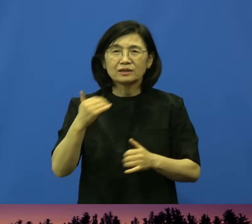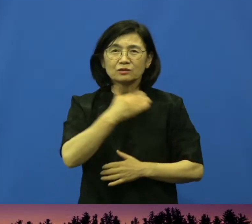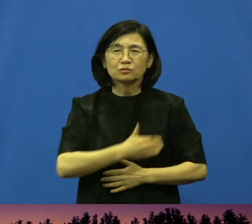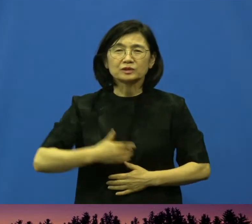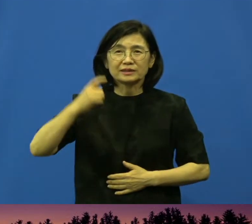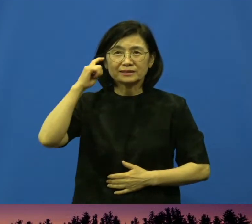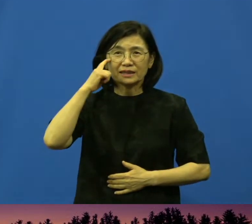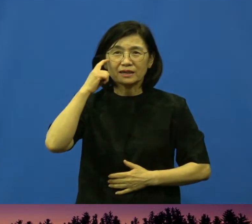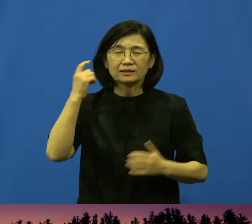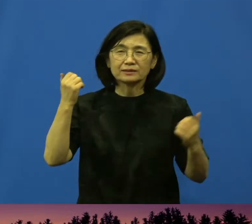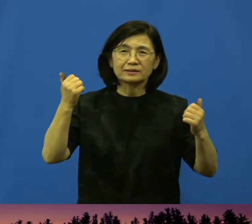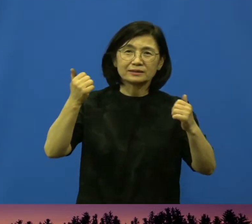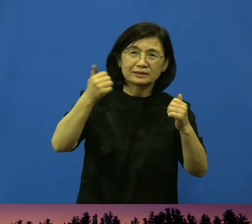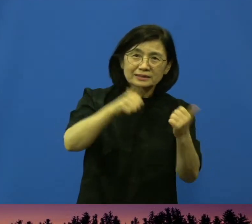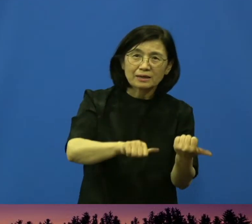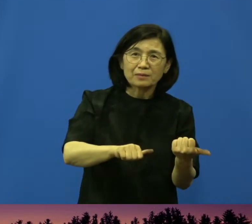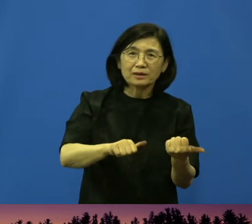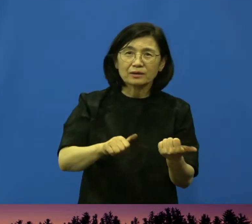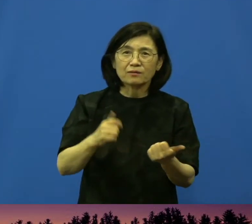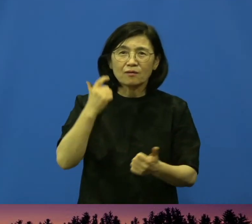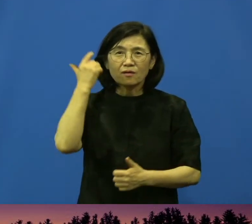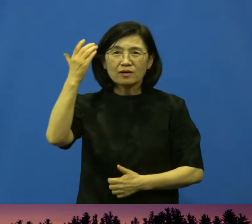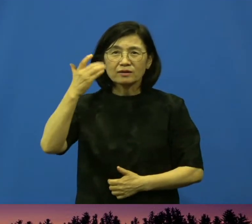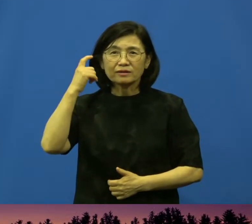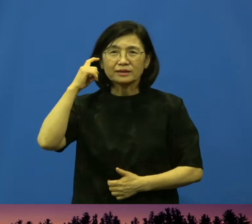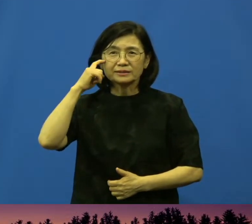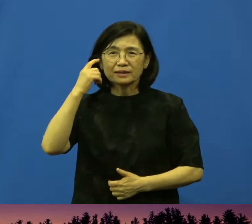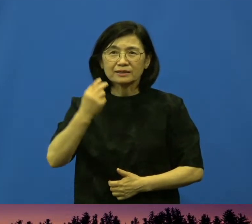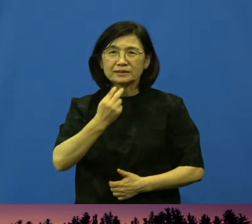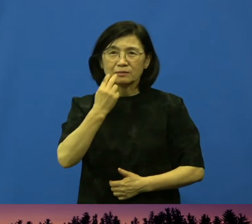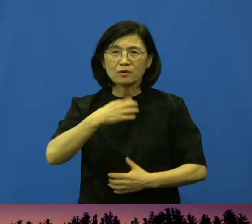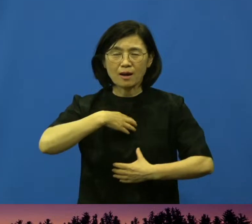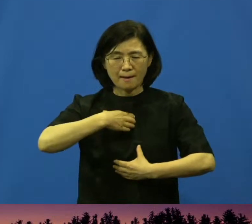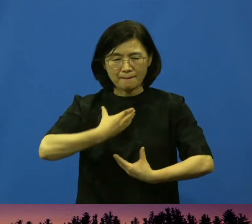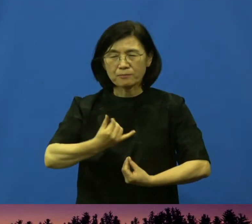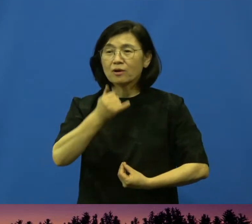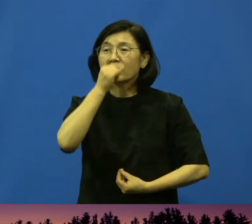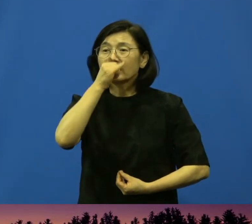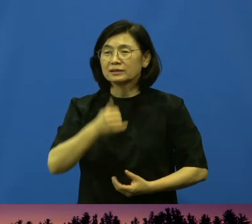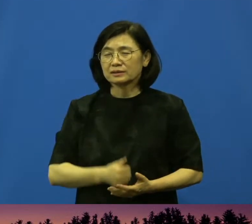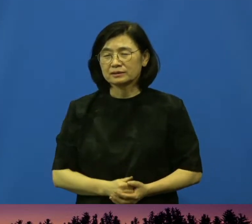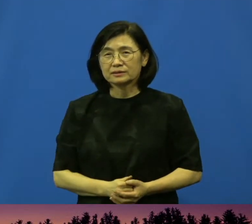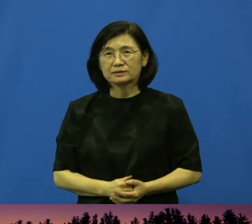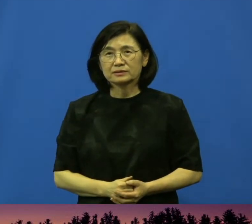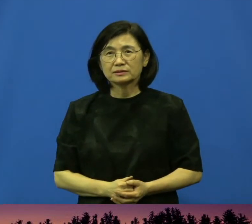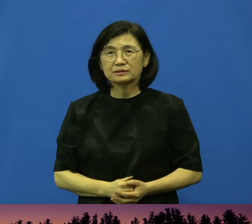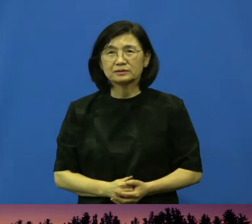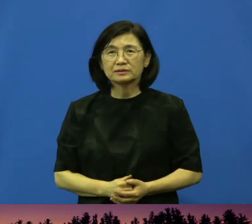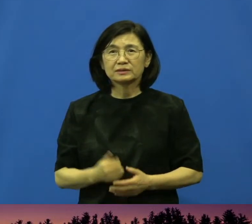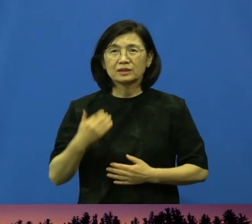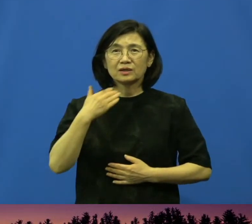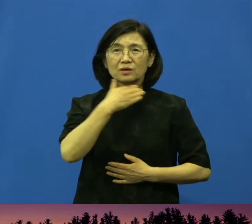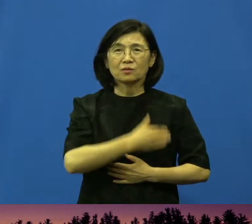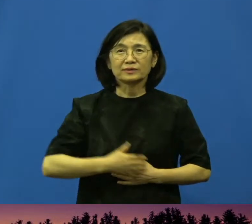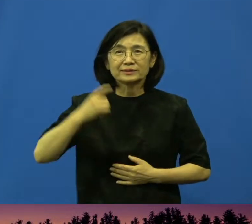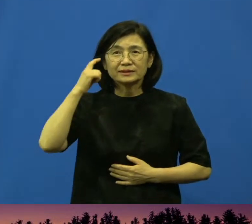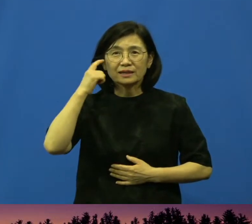사망이요 영의 생각은 생명과 평안이니라. 육신의 생각은 하나님과 원수가